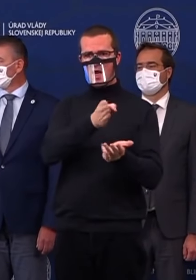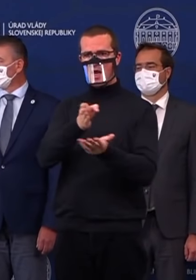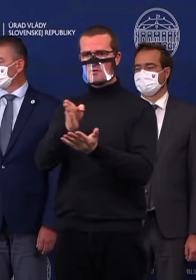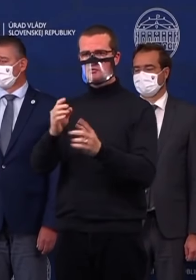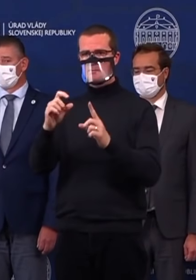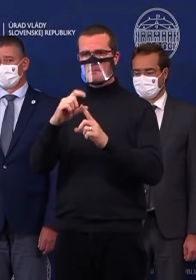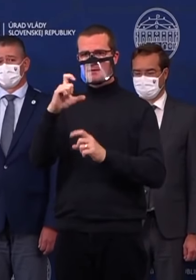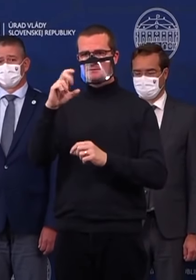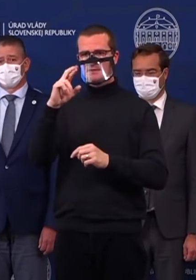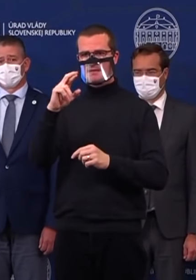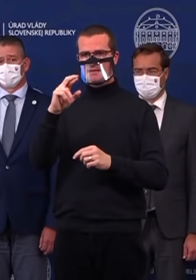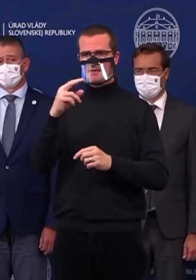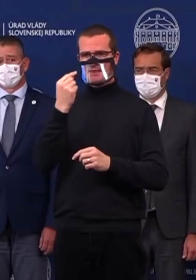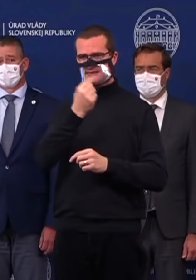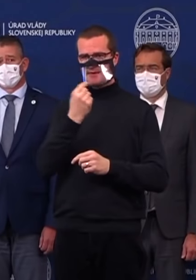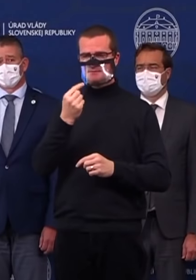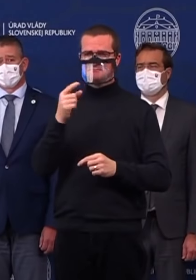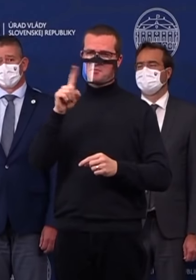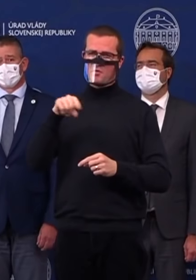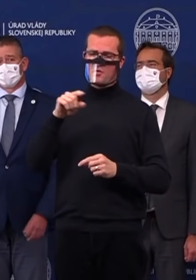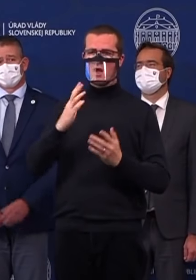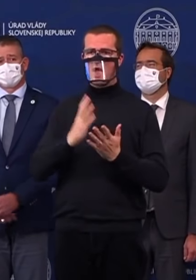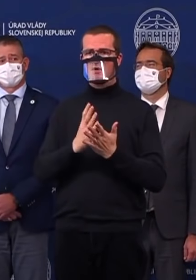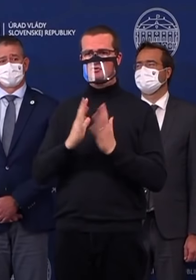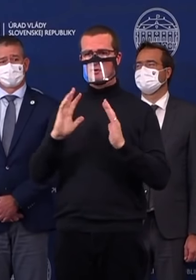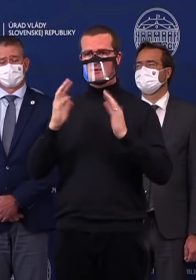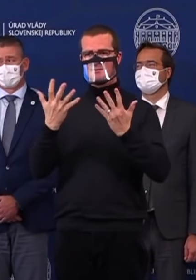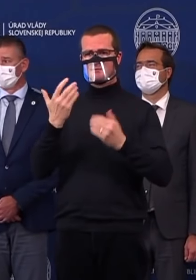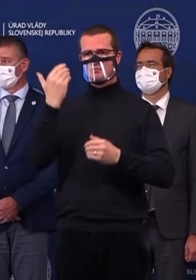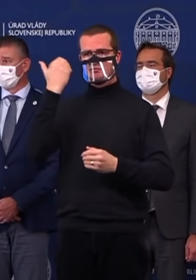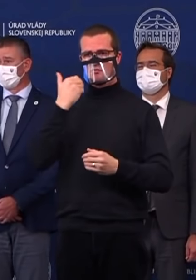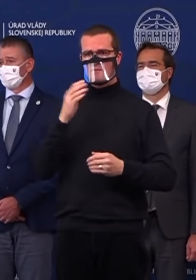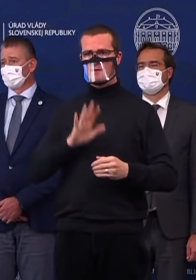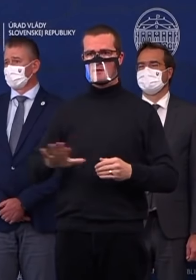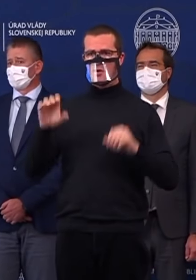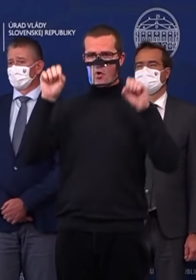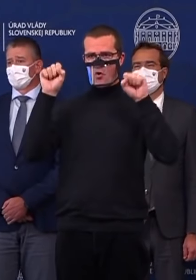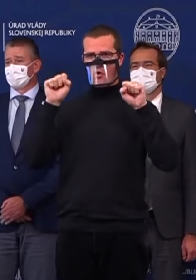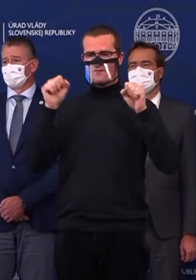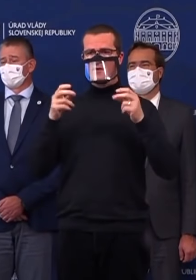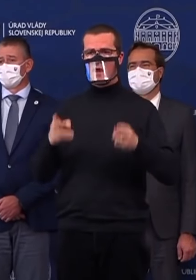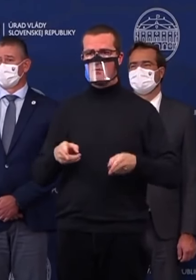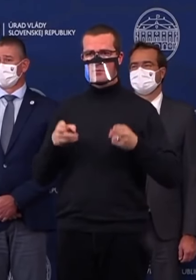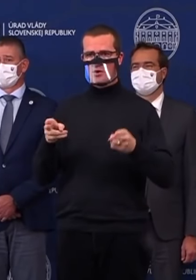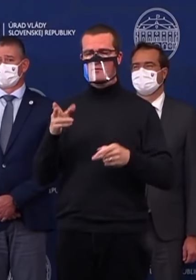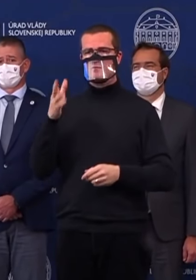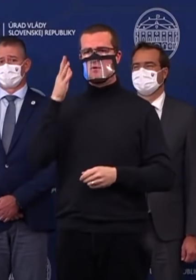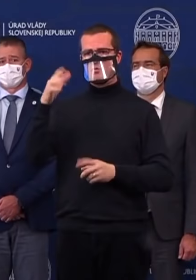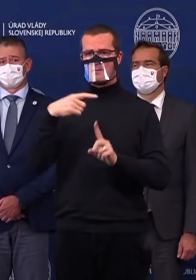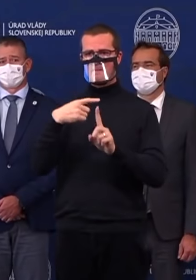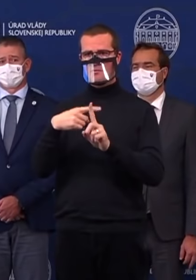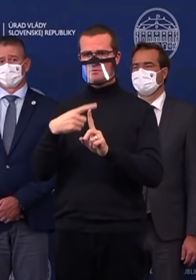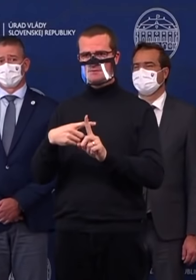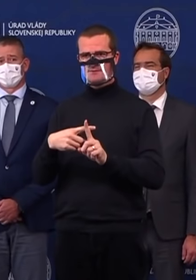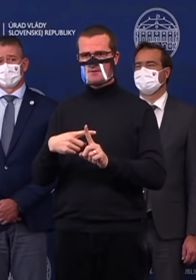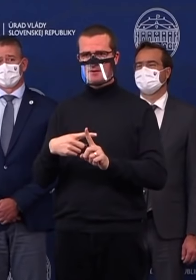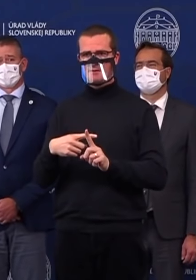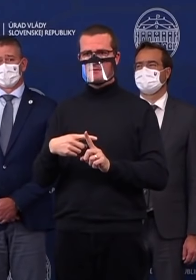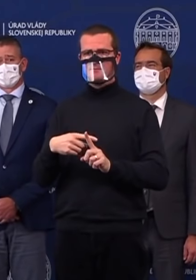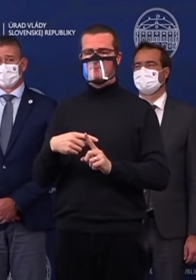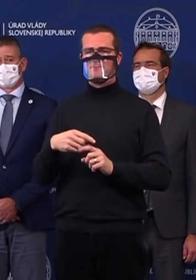PCR testovaní, že približne každý desiatý človek na území Oravy a Bardejova bude pozitívny